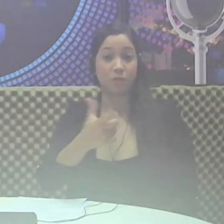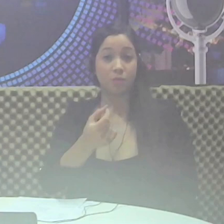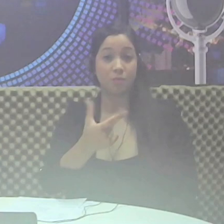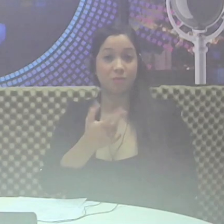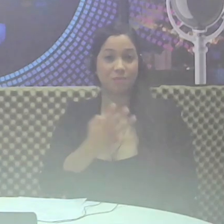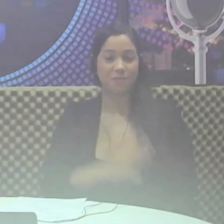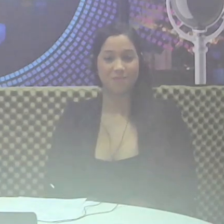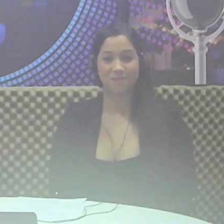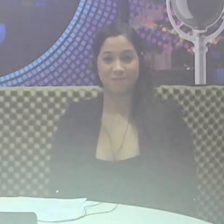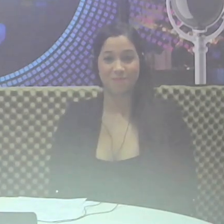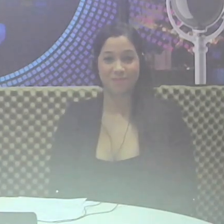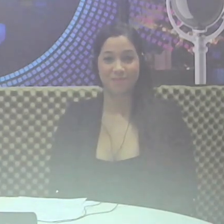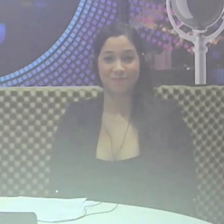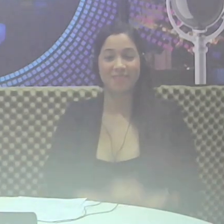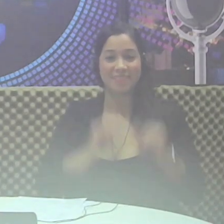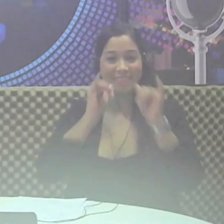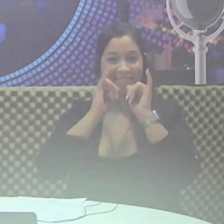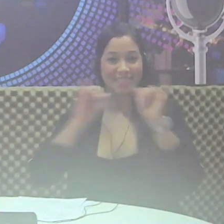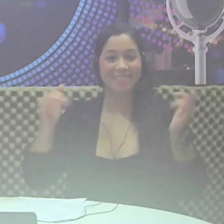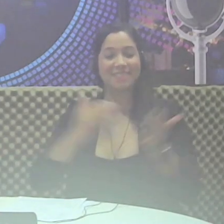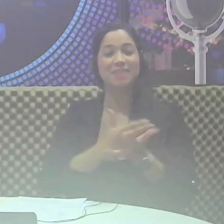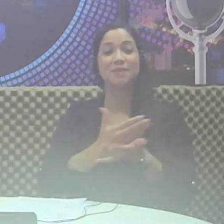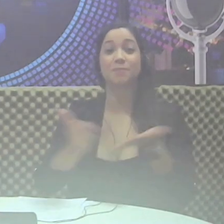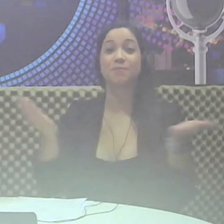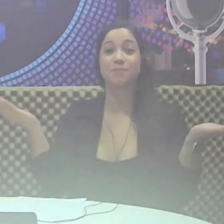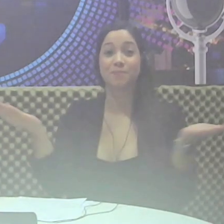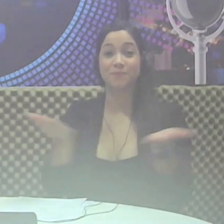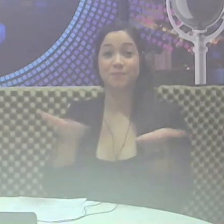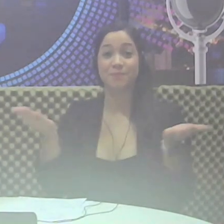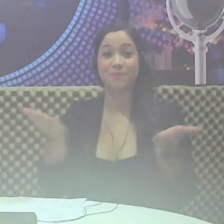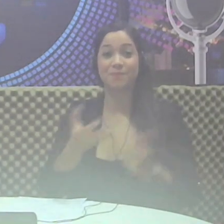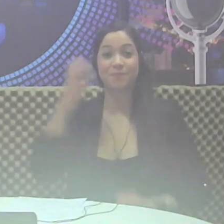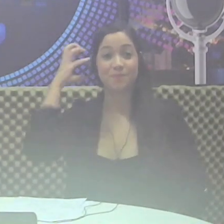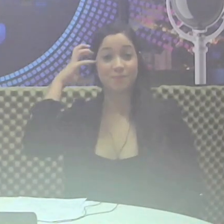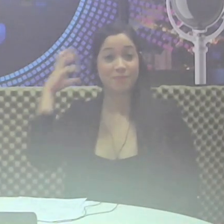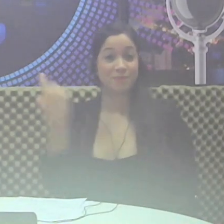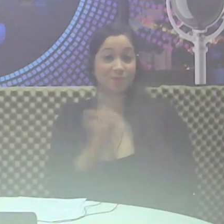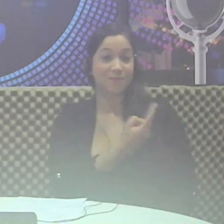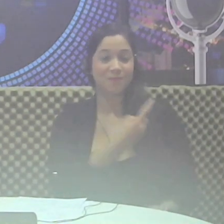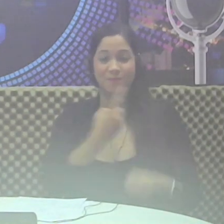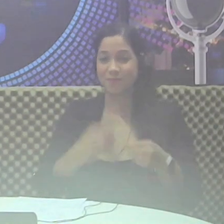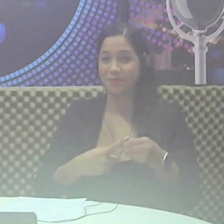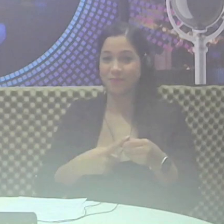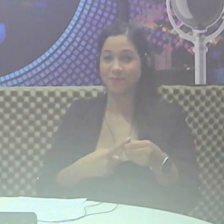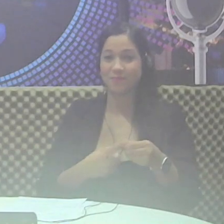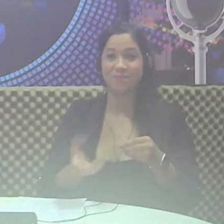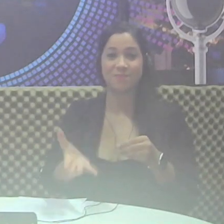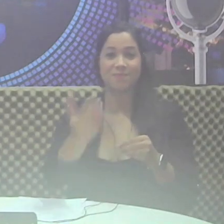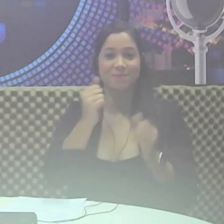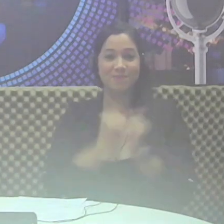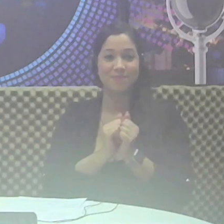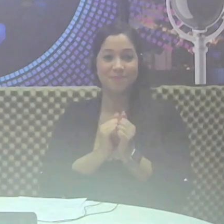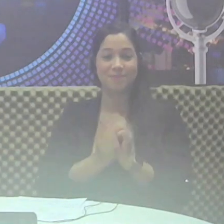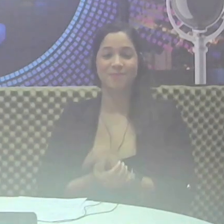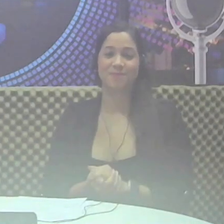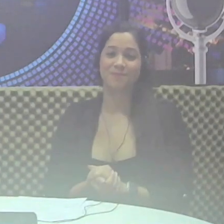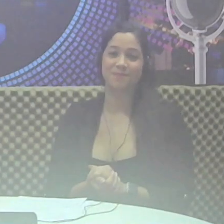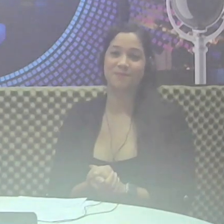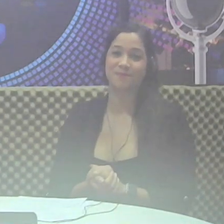2024. Essas e outras notícias a partir de agora na Rádio Nossa Cidade. Vem com a gente!